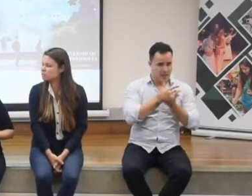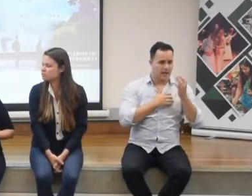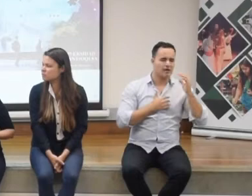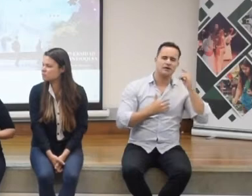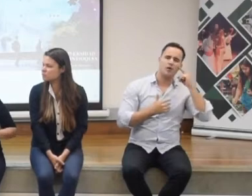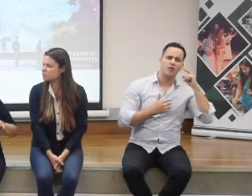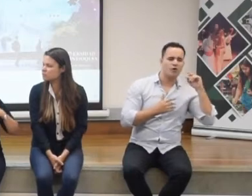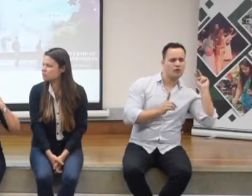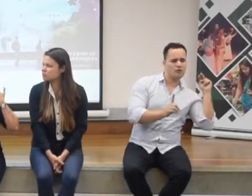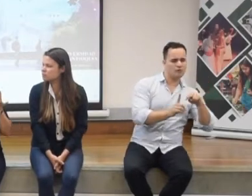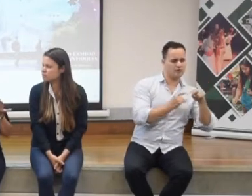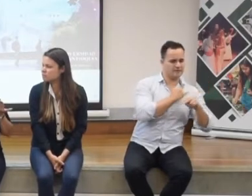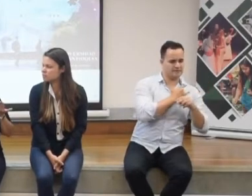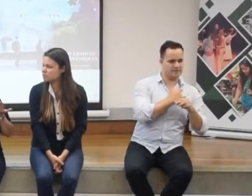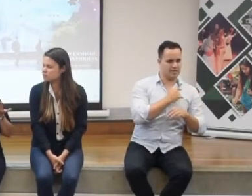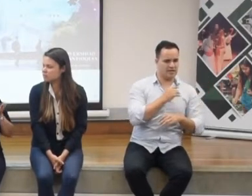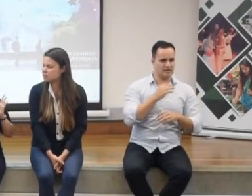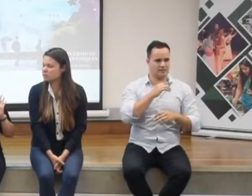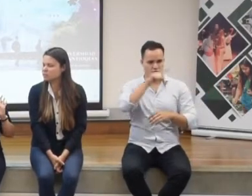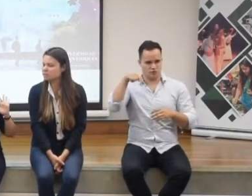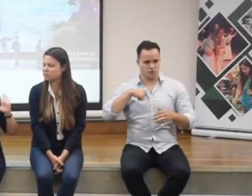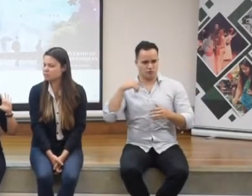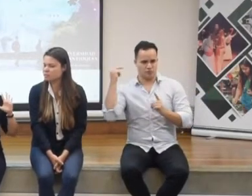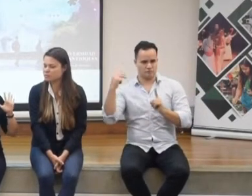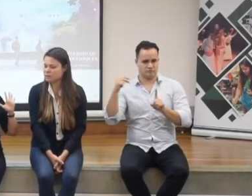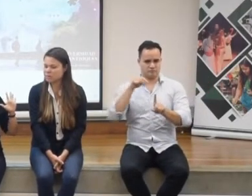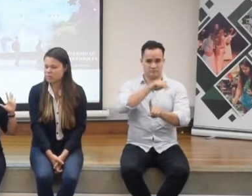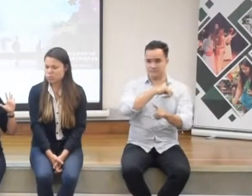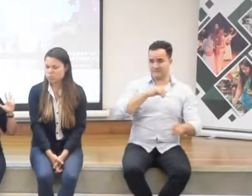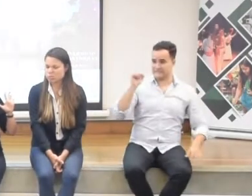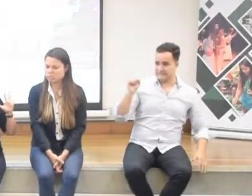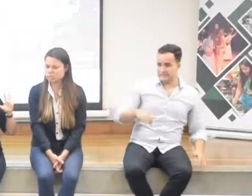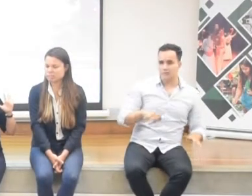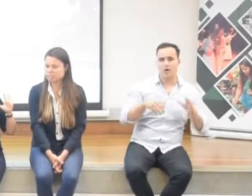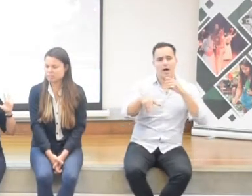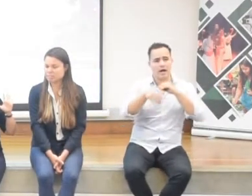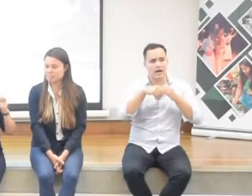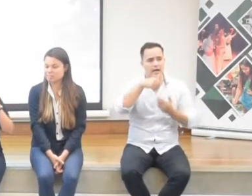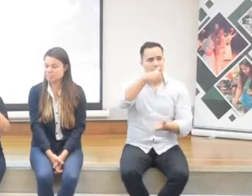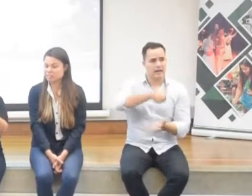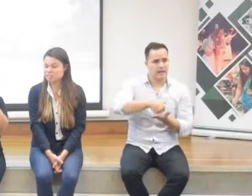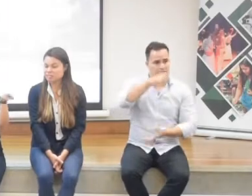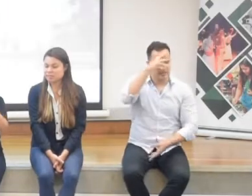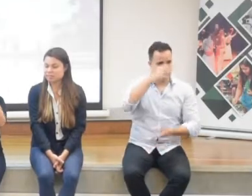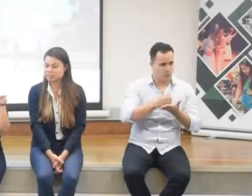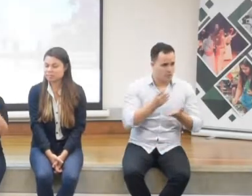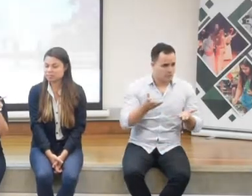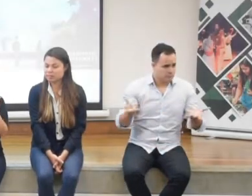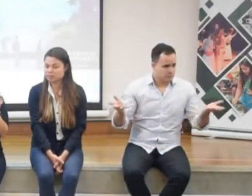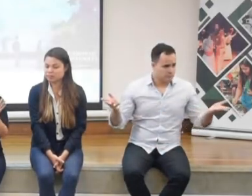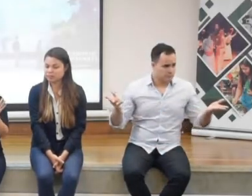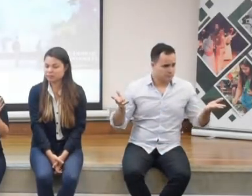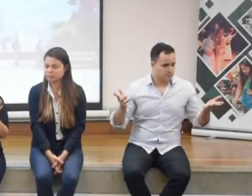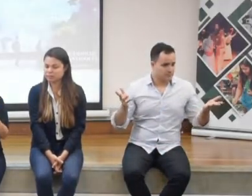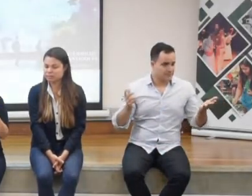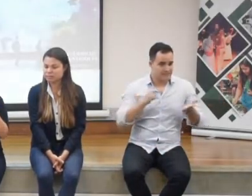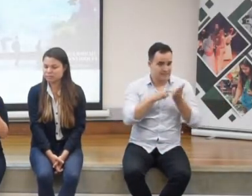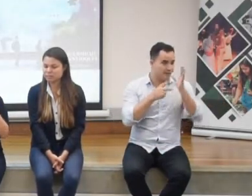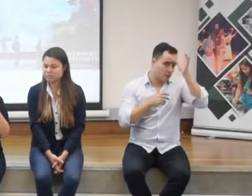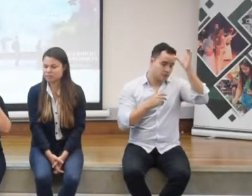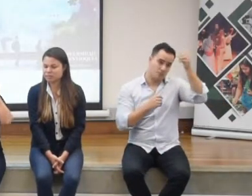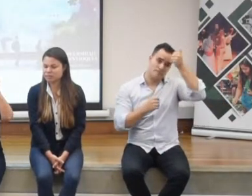espacios. ¿Sí? ¿Alguien dice algo más? Como nucleador para otros